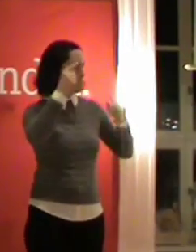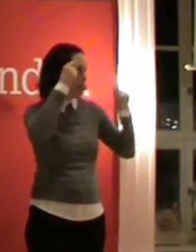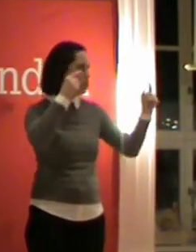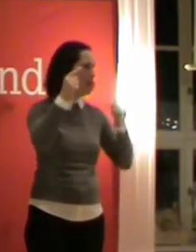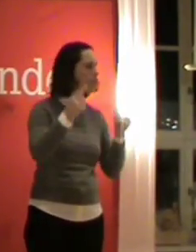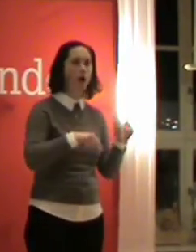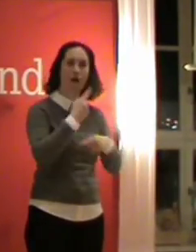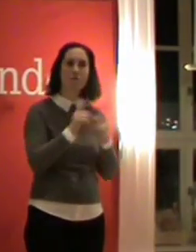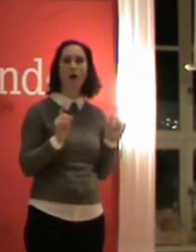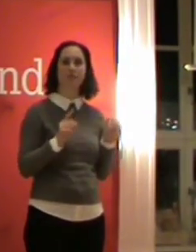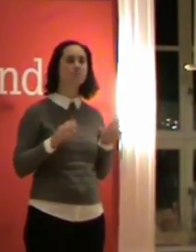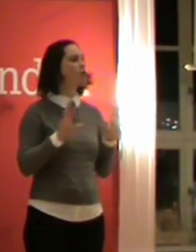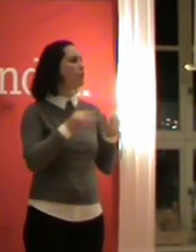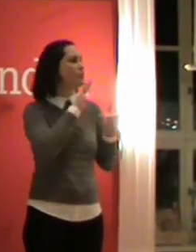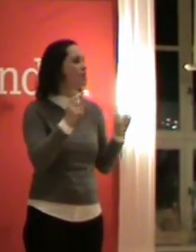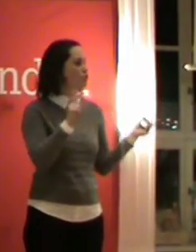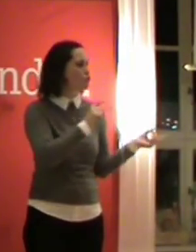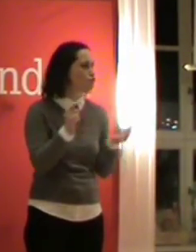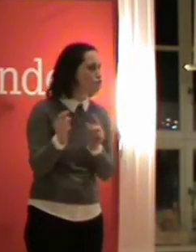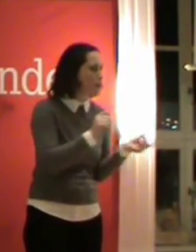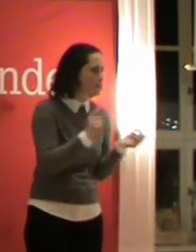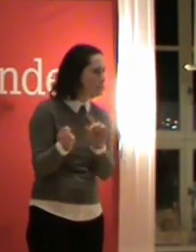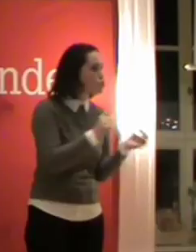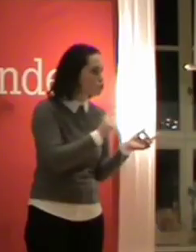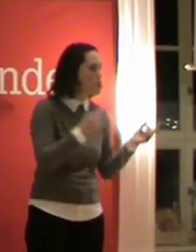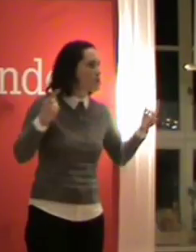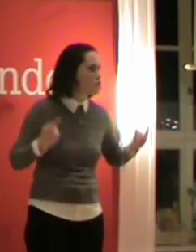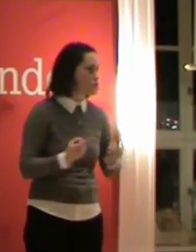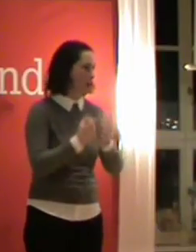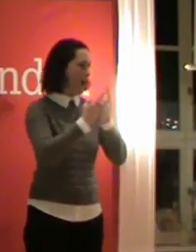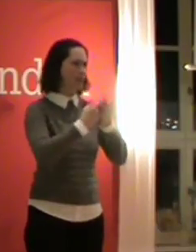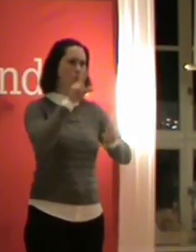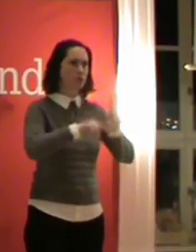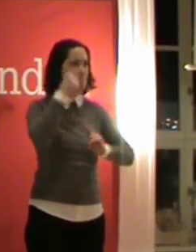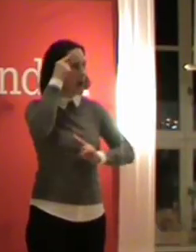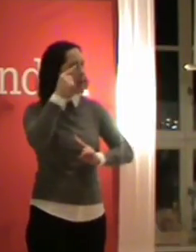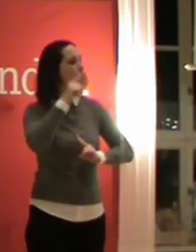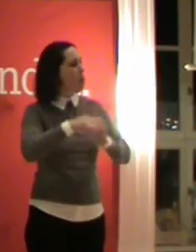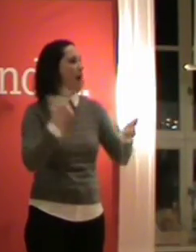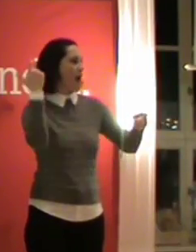pflegen, Streit pflegen, unterschiedliche Meinungen austragen, hart in der Sache.